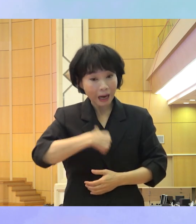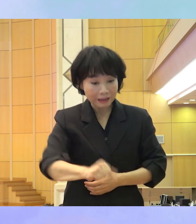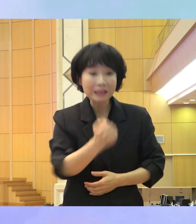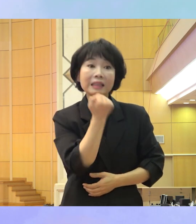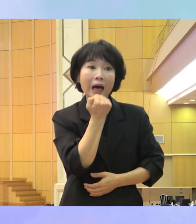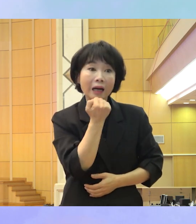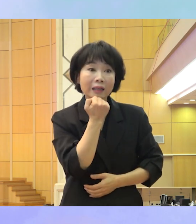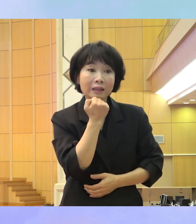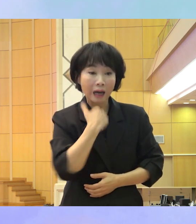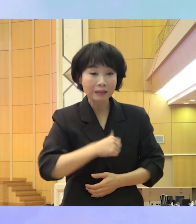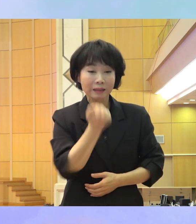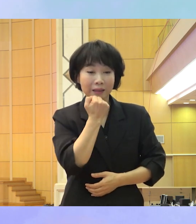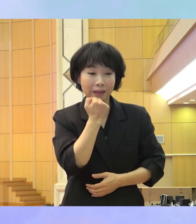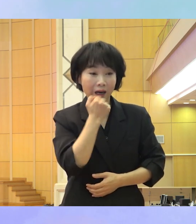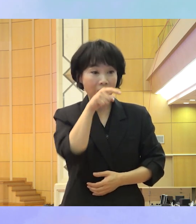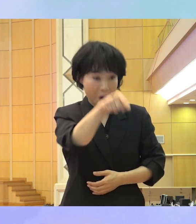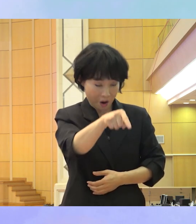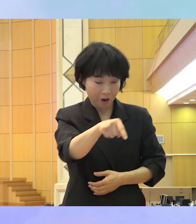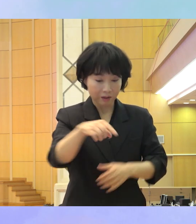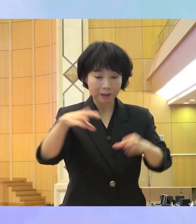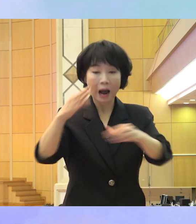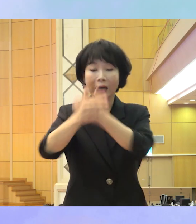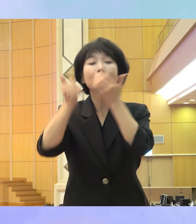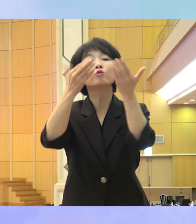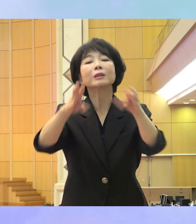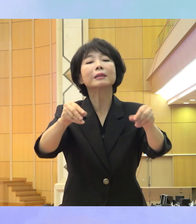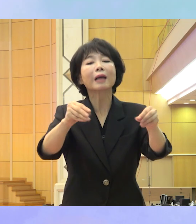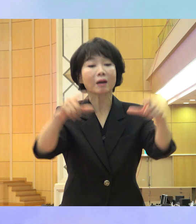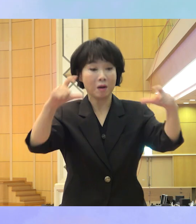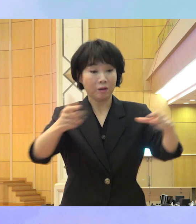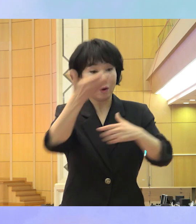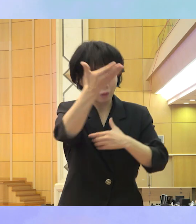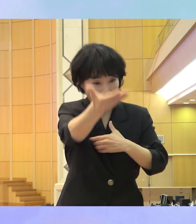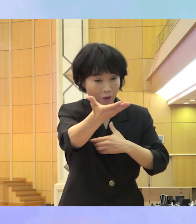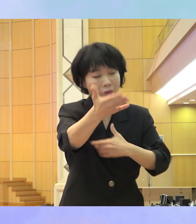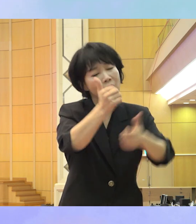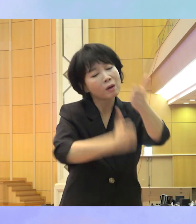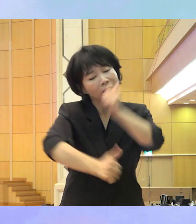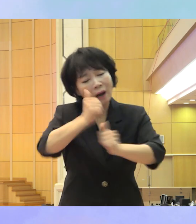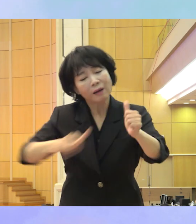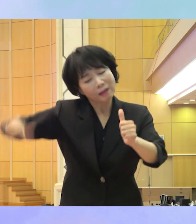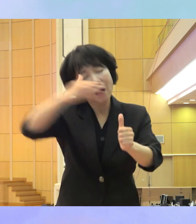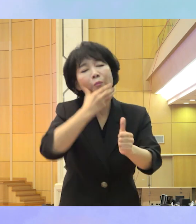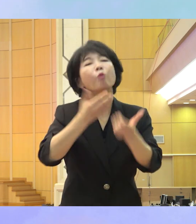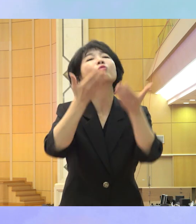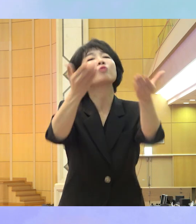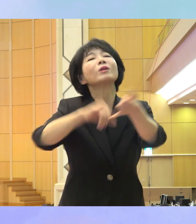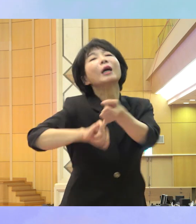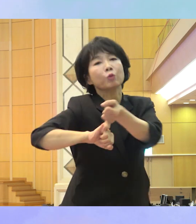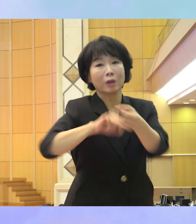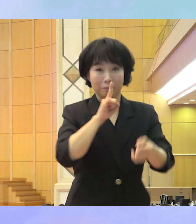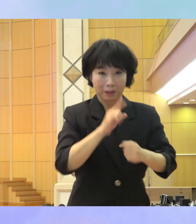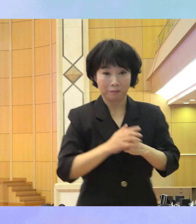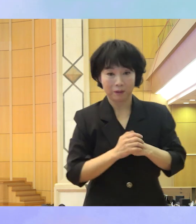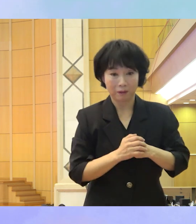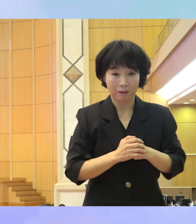땅, 이 땅을 통해서 너와 너의 후손에게 복을 주리라.